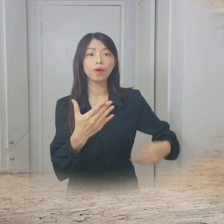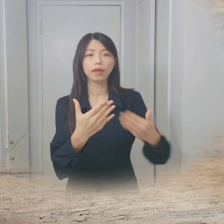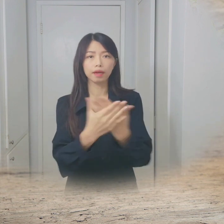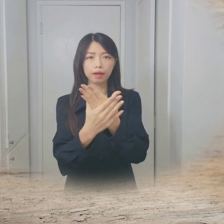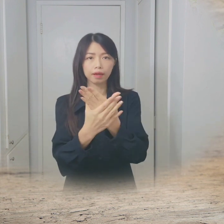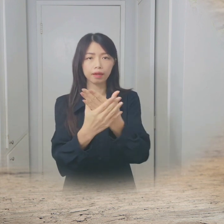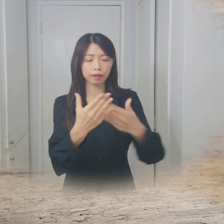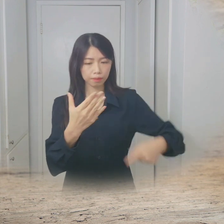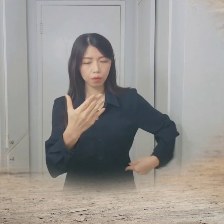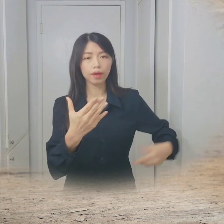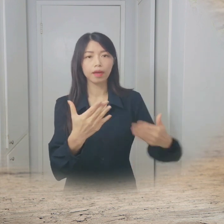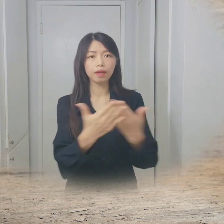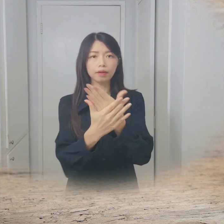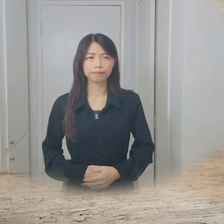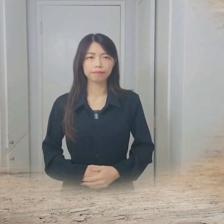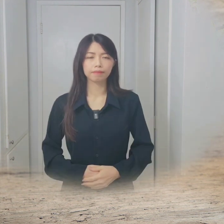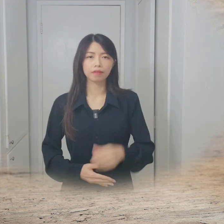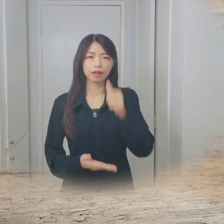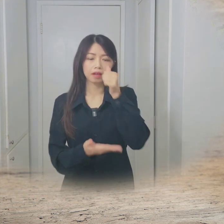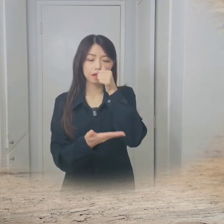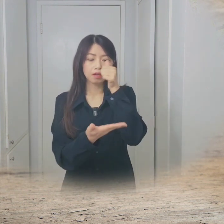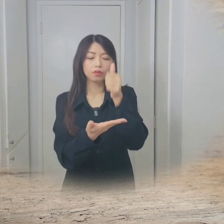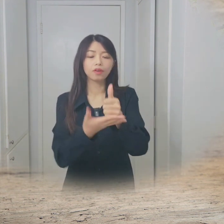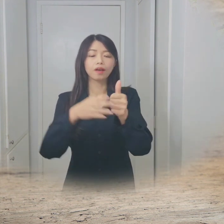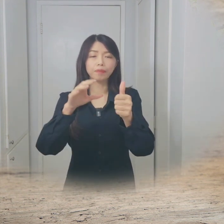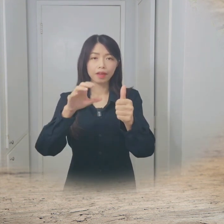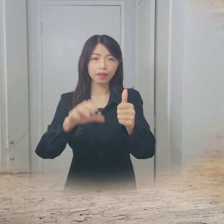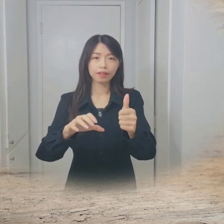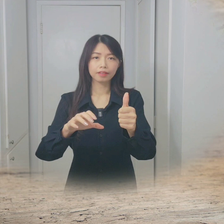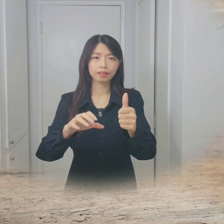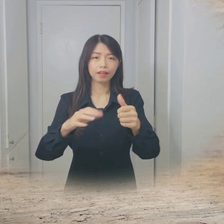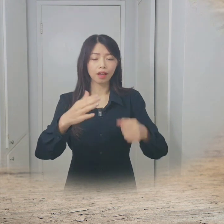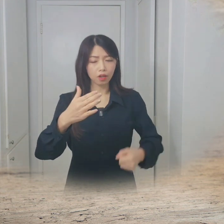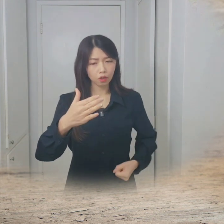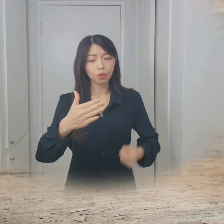돼요. 회개 회개 죄앞에